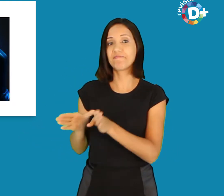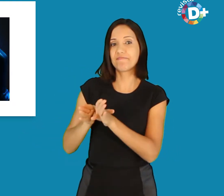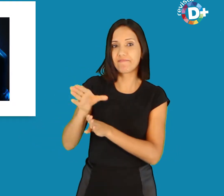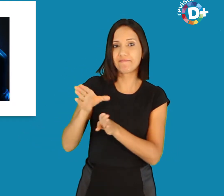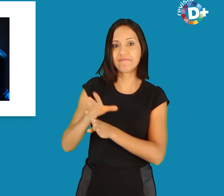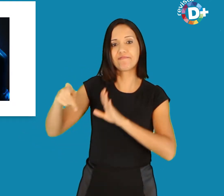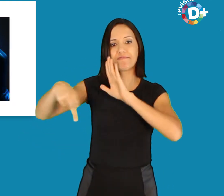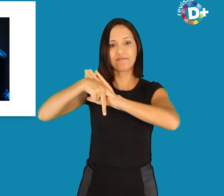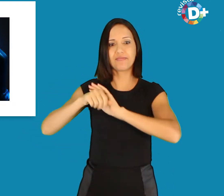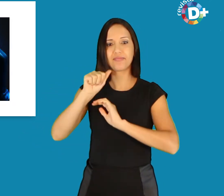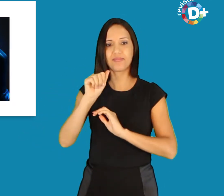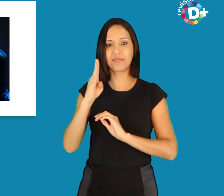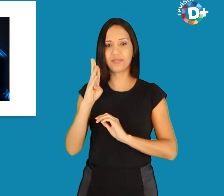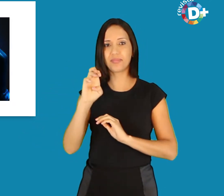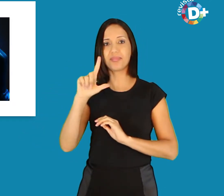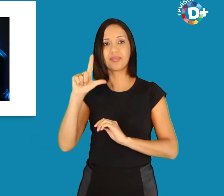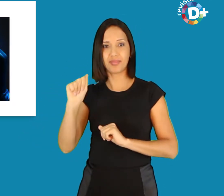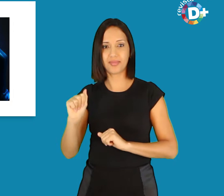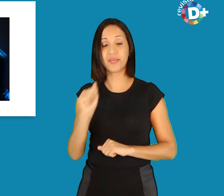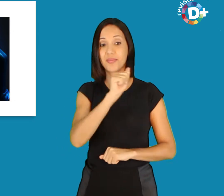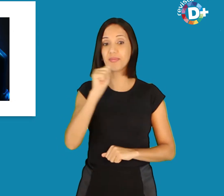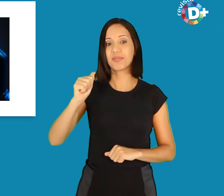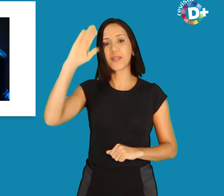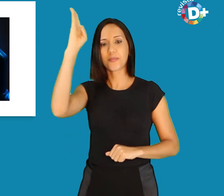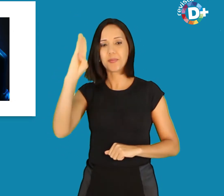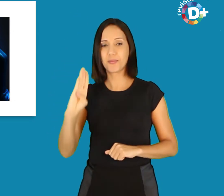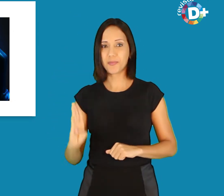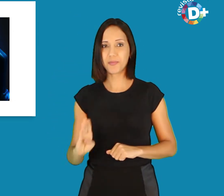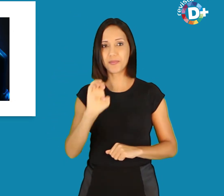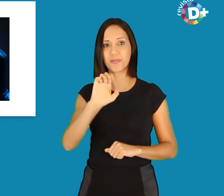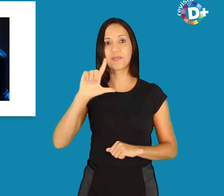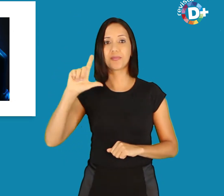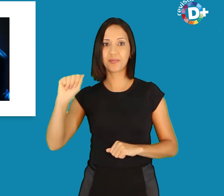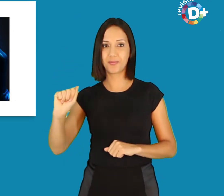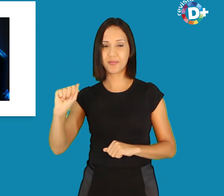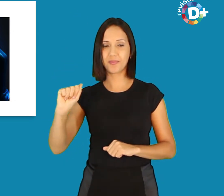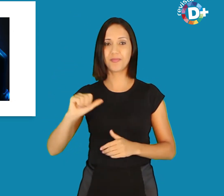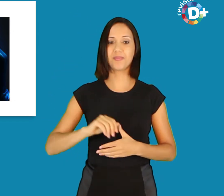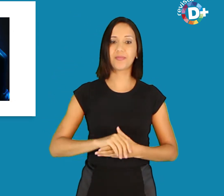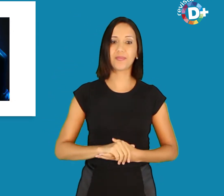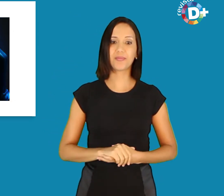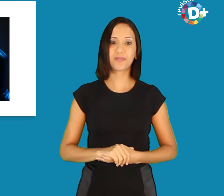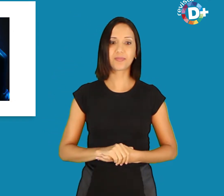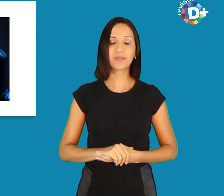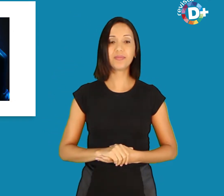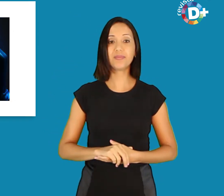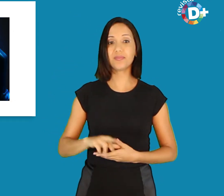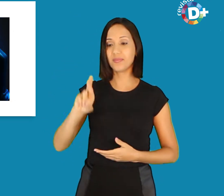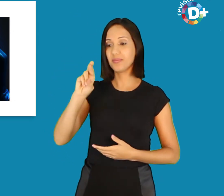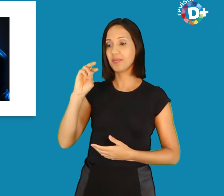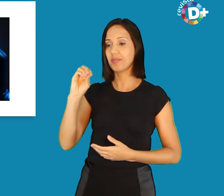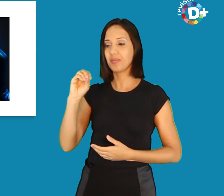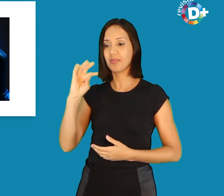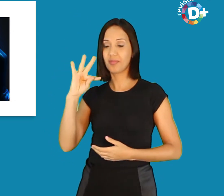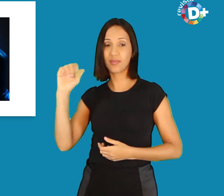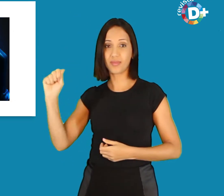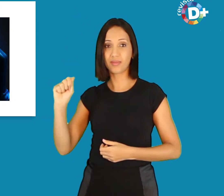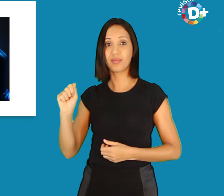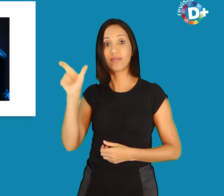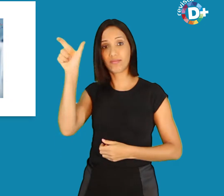da suscetibilidade genética fatores de risco ambiental associados com uma exposição agrotóxicos e